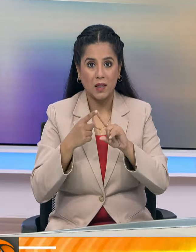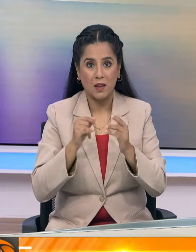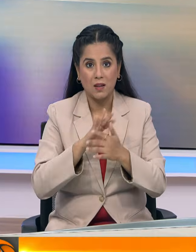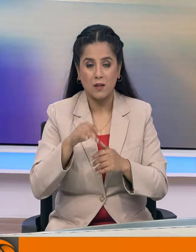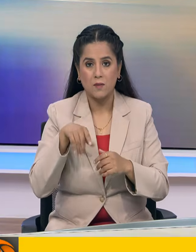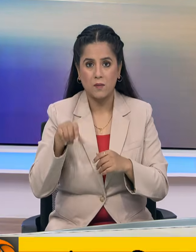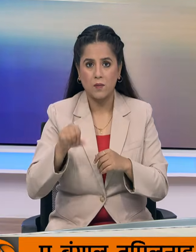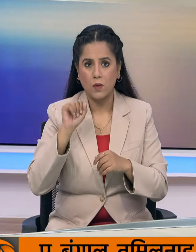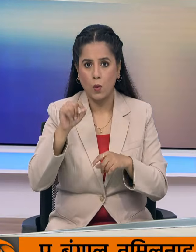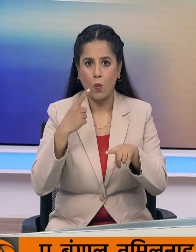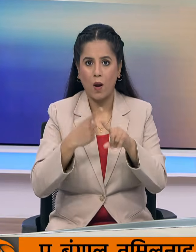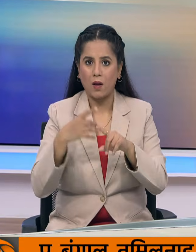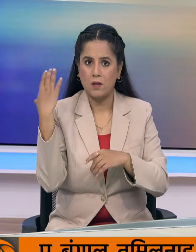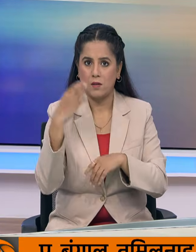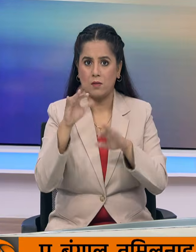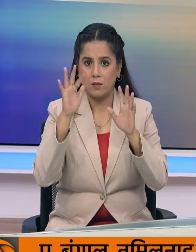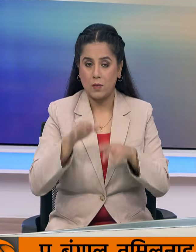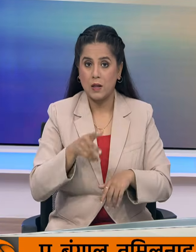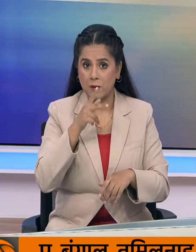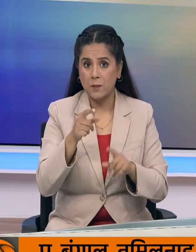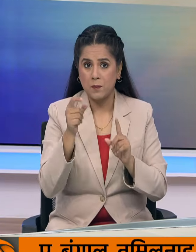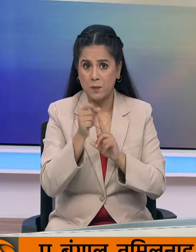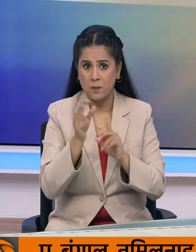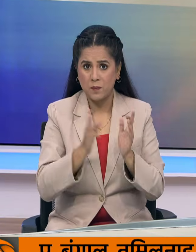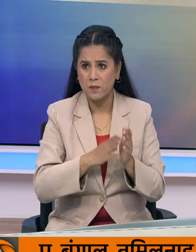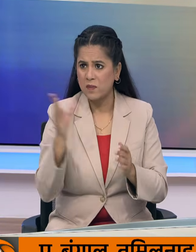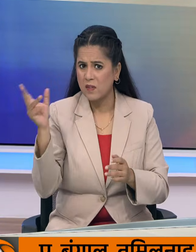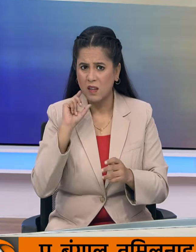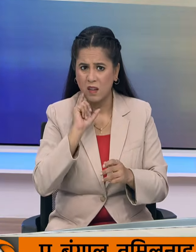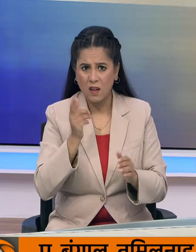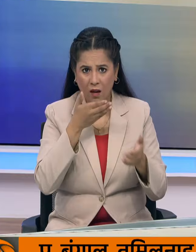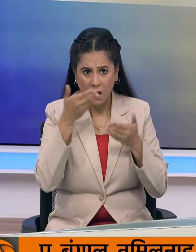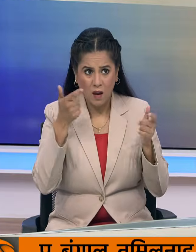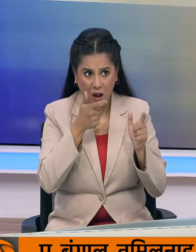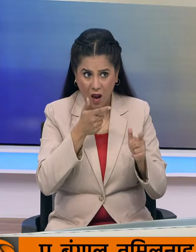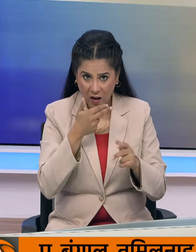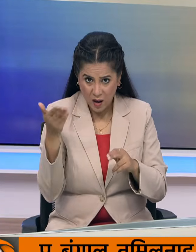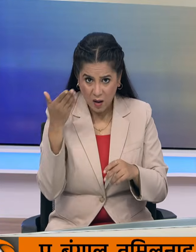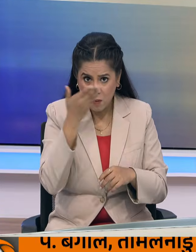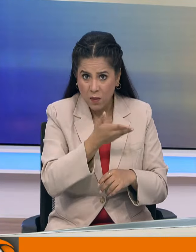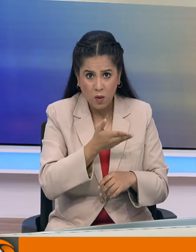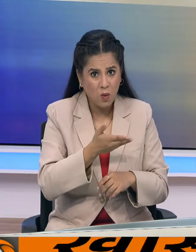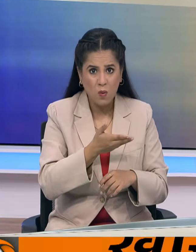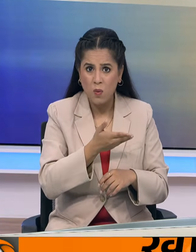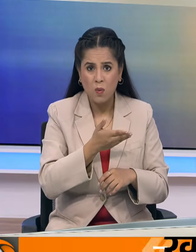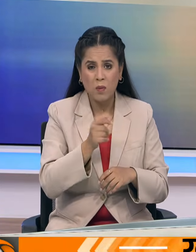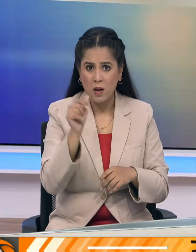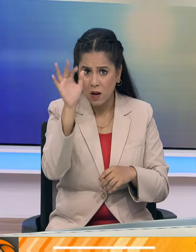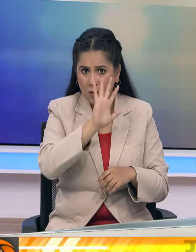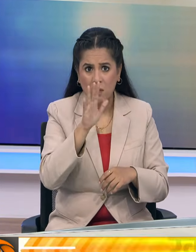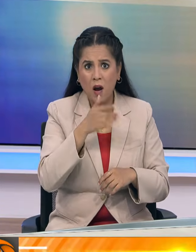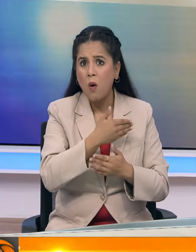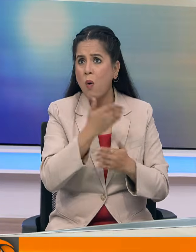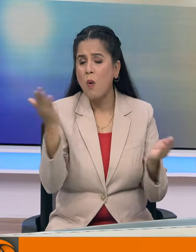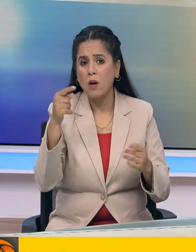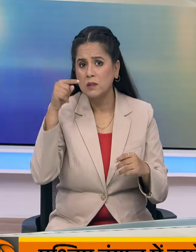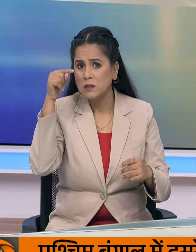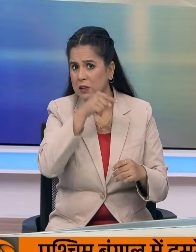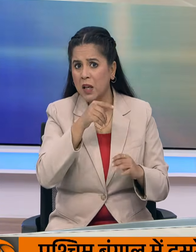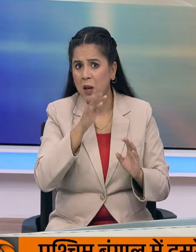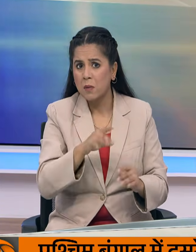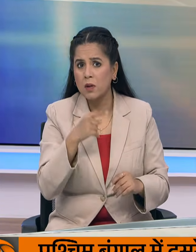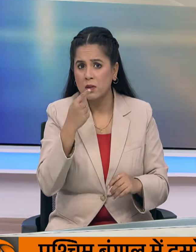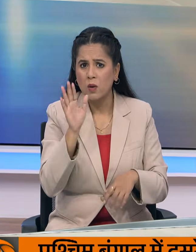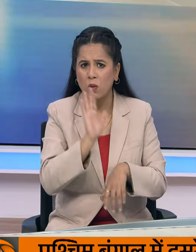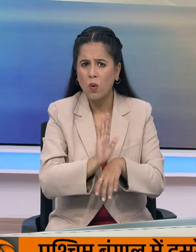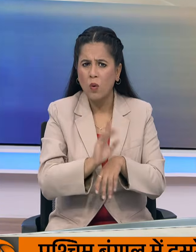मीडिया प्लेटफॉर्म एक्स पर पोस्ट कर कहा कि प्रधानमंत्री को आतंकवादी कहना न सिर्फ उनका बल्कि देश का अपमान है। उन्होंने आरोप लगाया